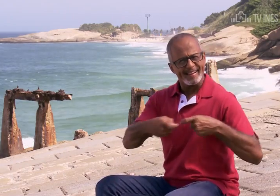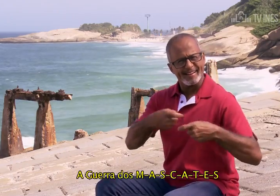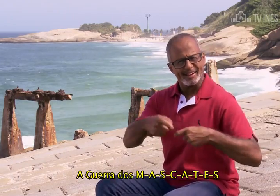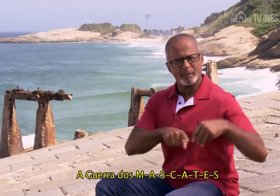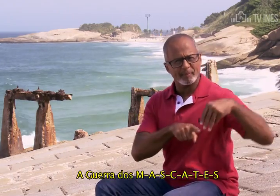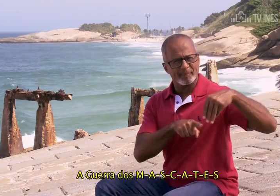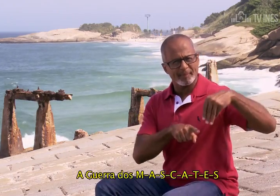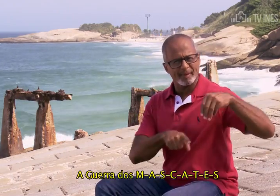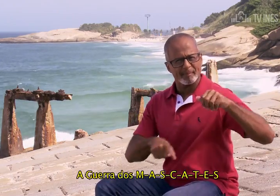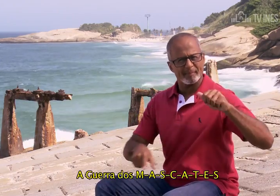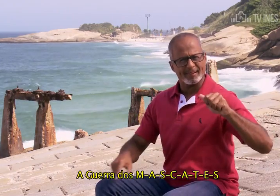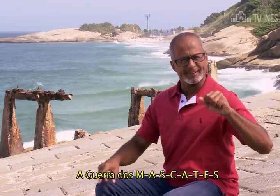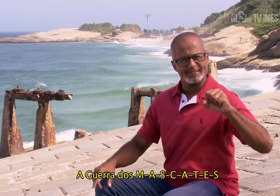A Guerra dos